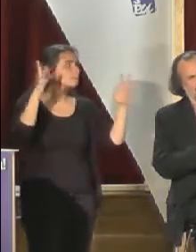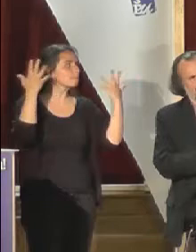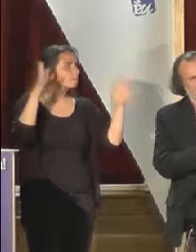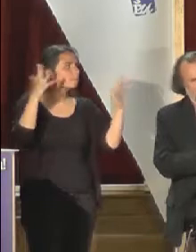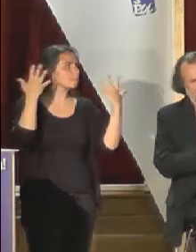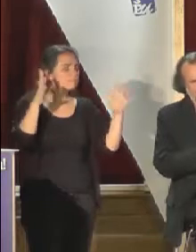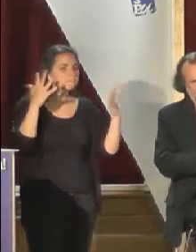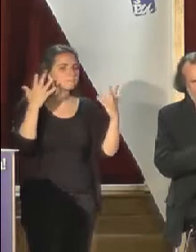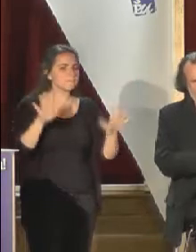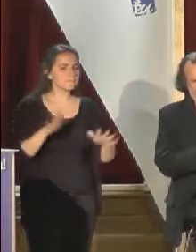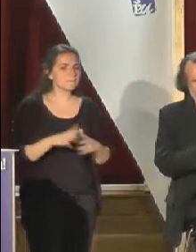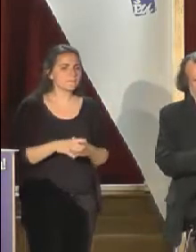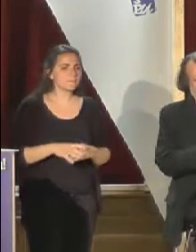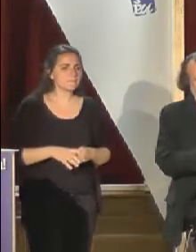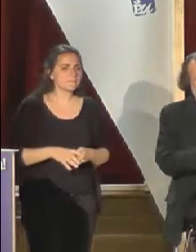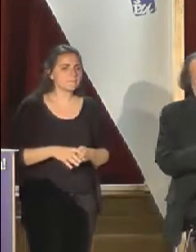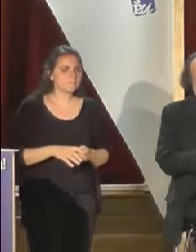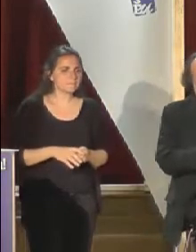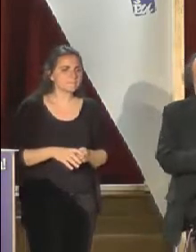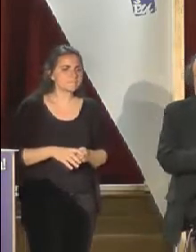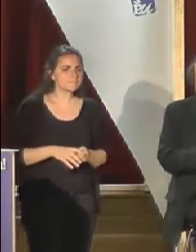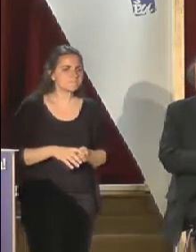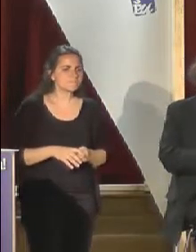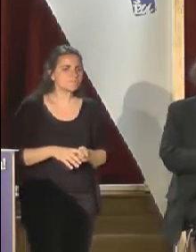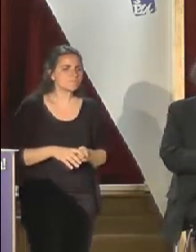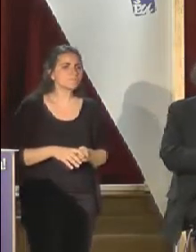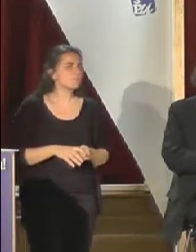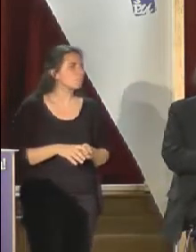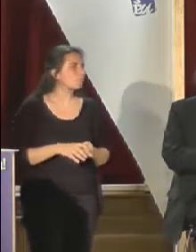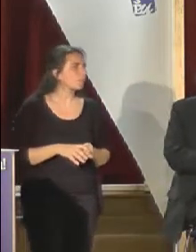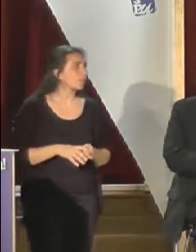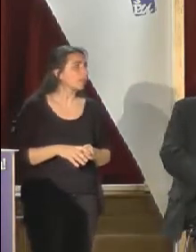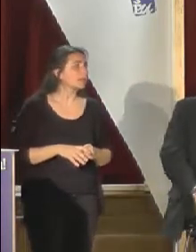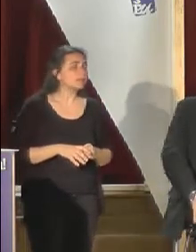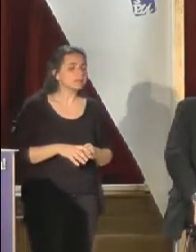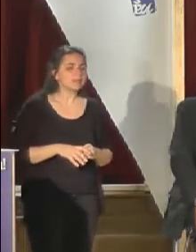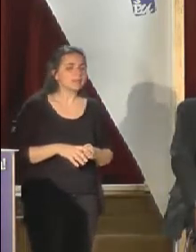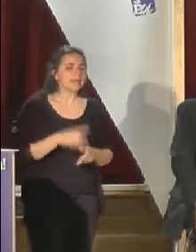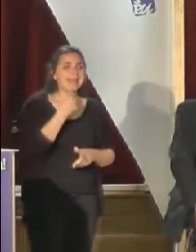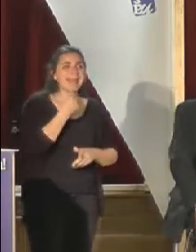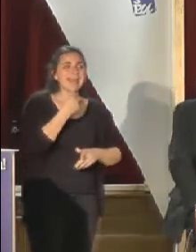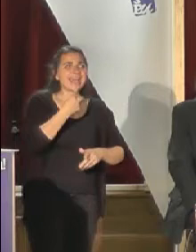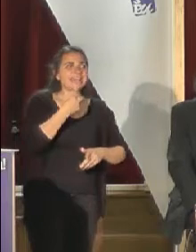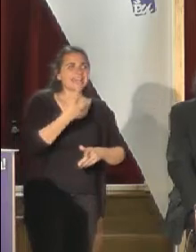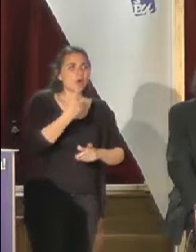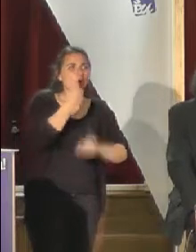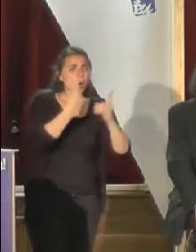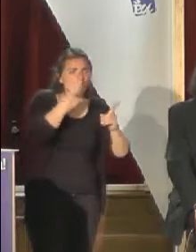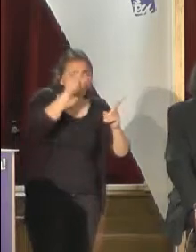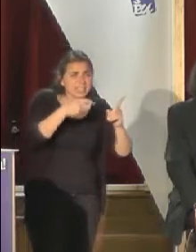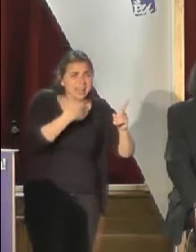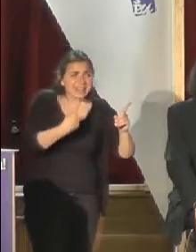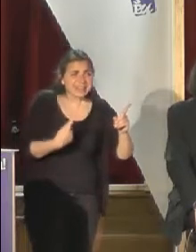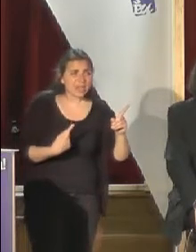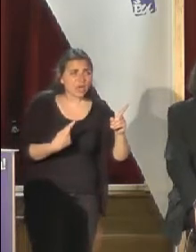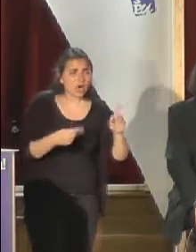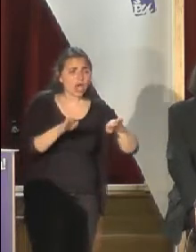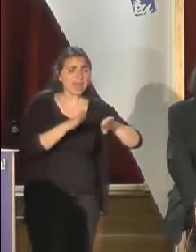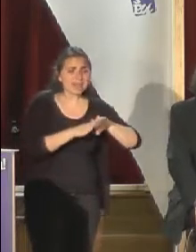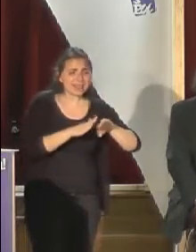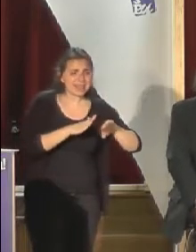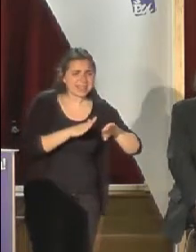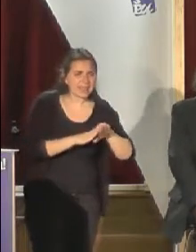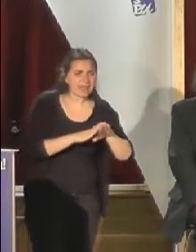E se en decembro non foi de todo, foi porque houbo quen di que é de esquerda, pero preferido